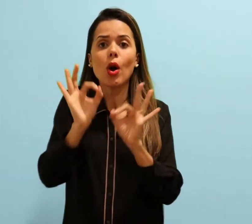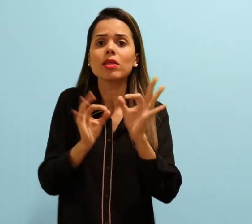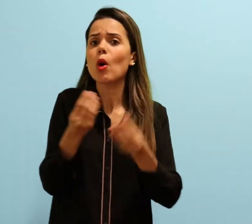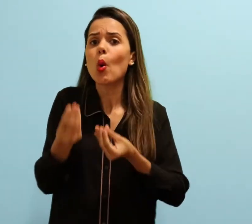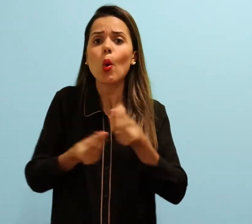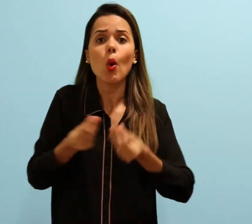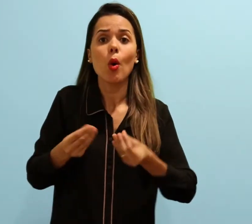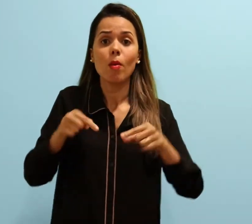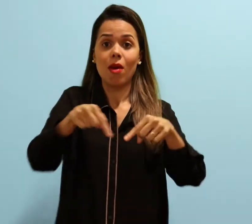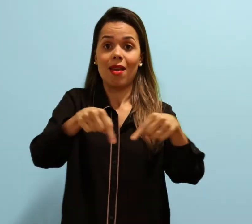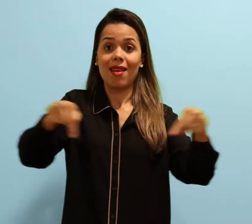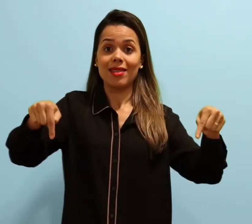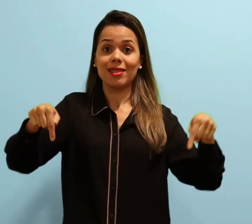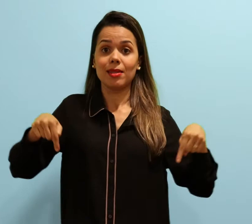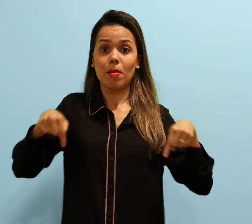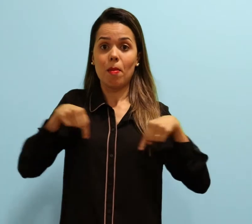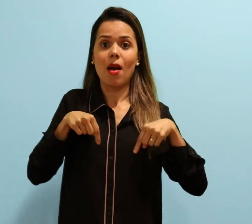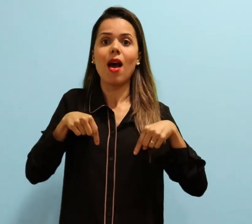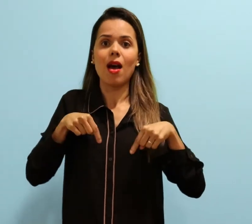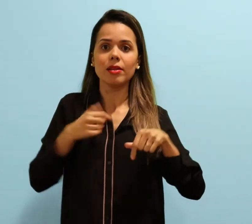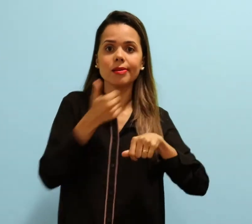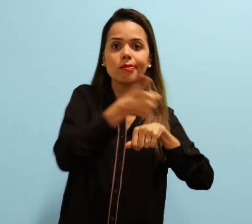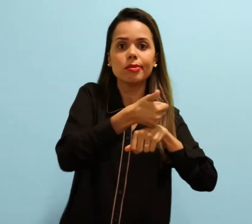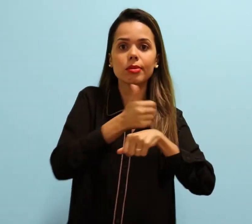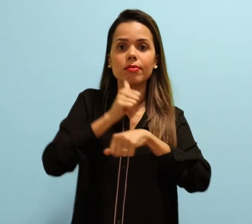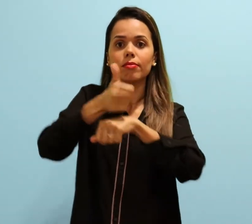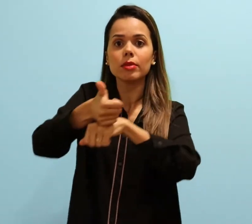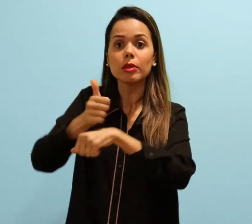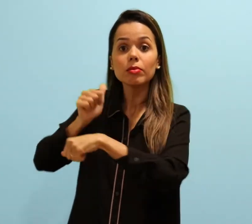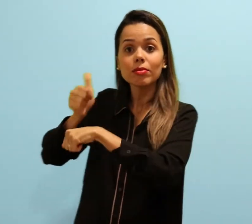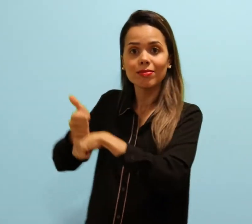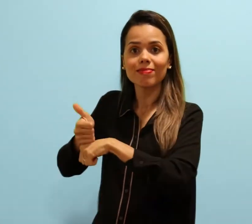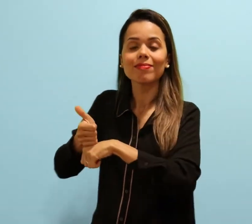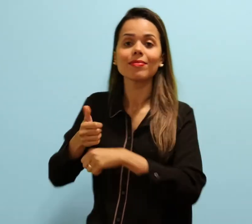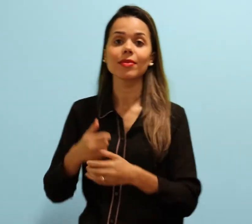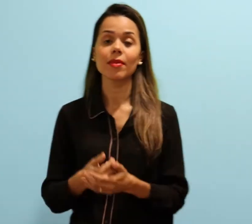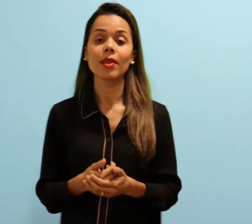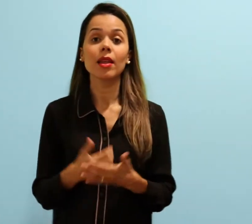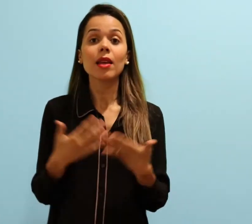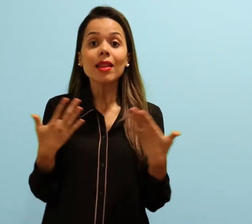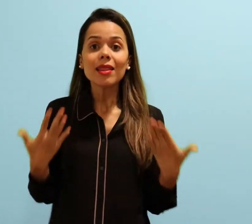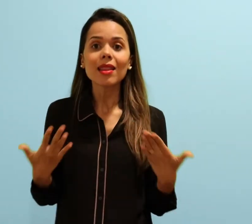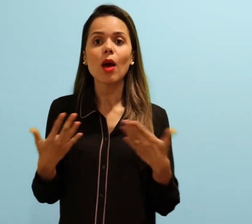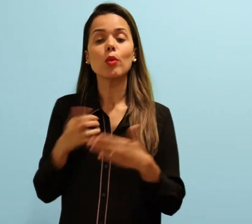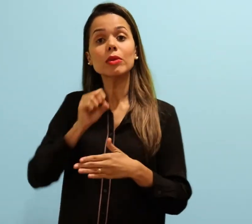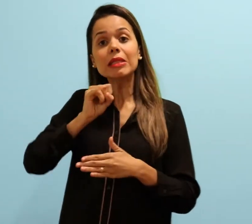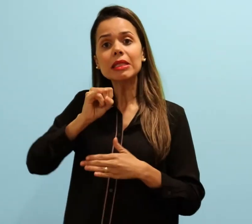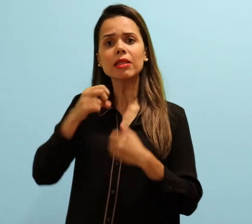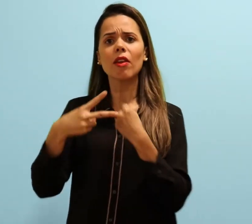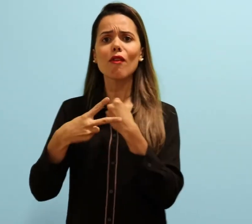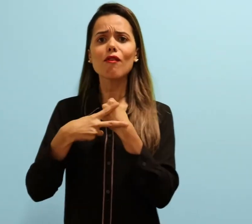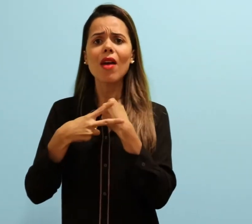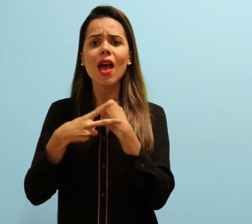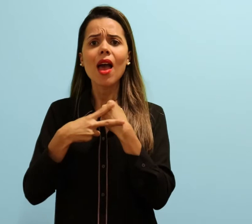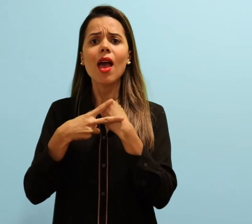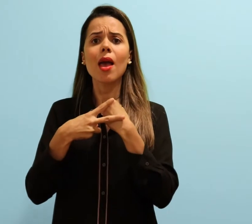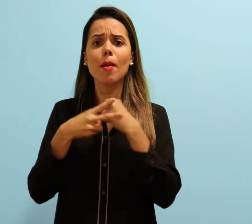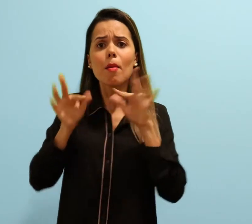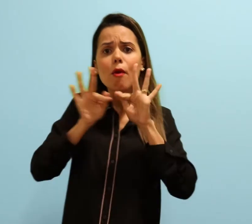organizam espacialmente. Então, a presença de determinado tipo de verbo